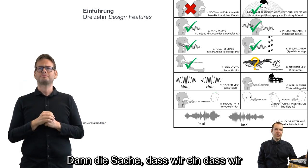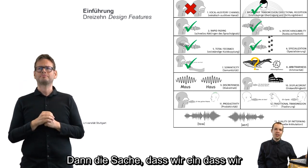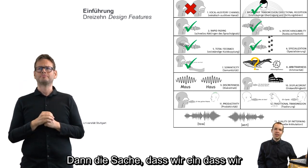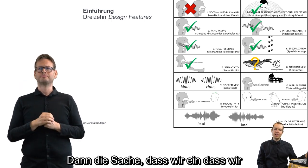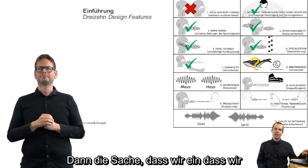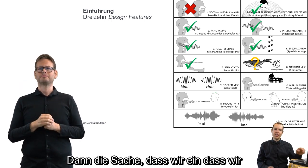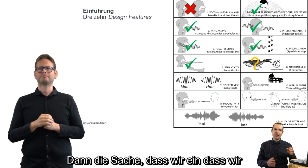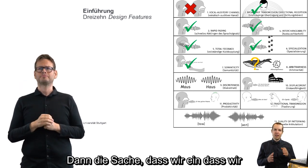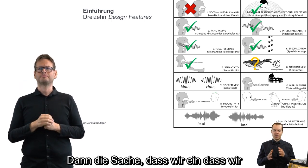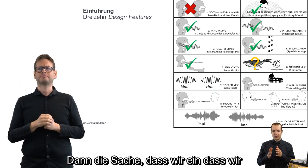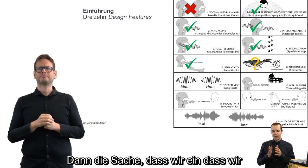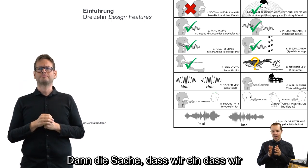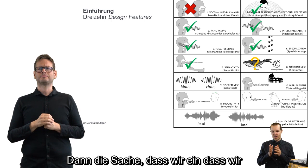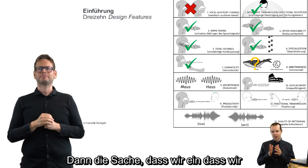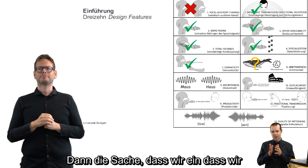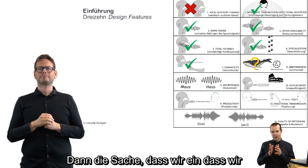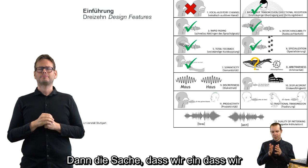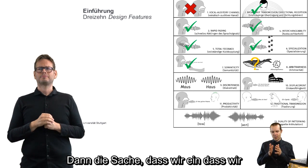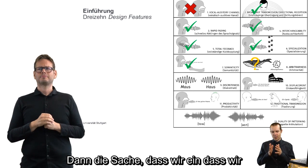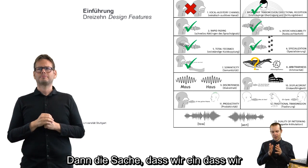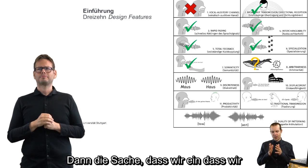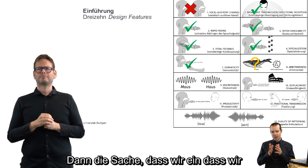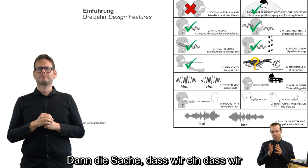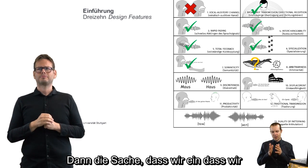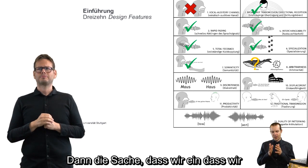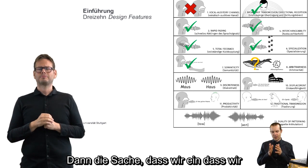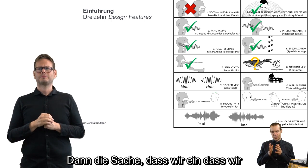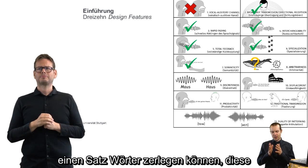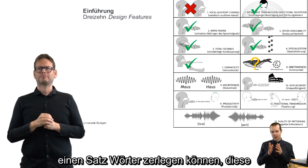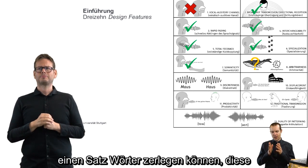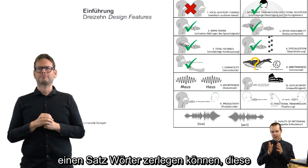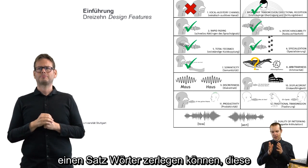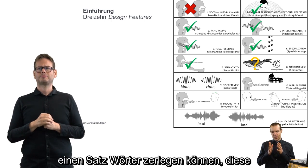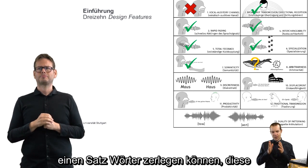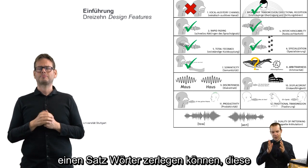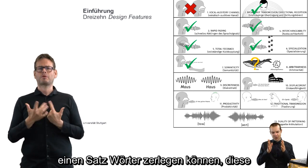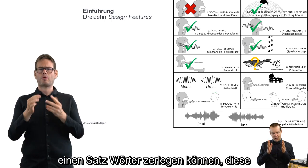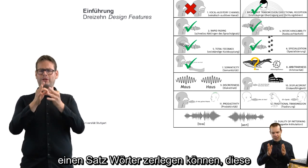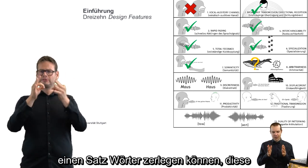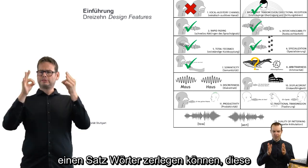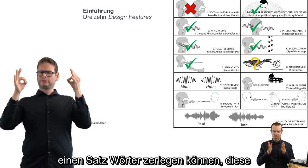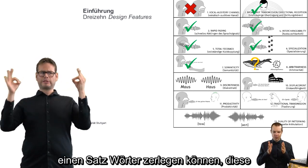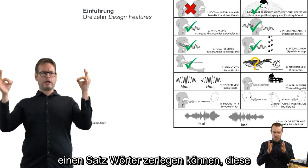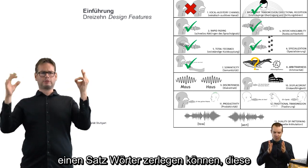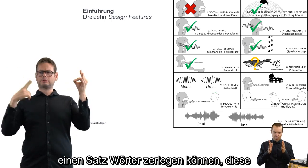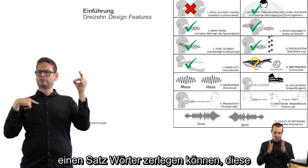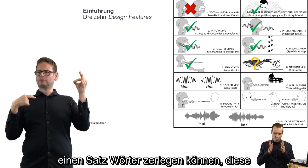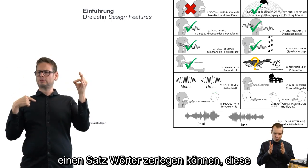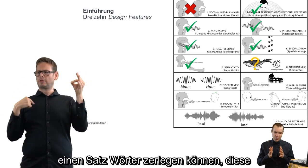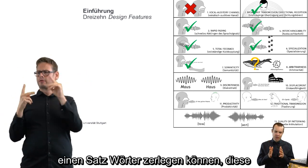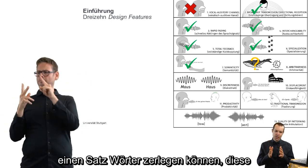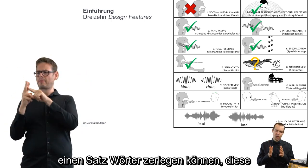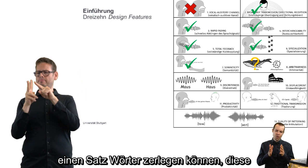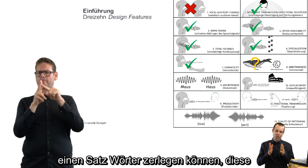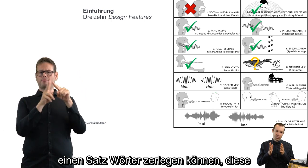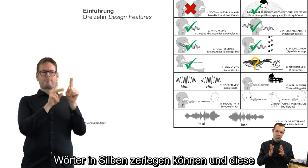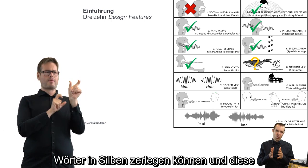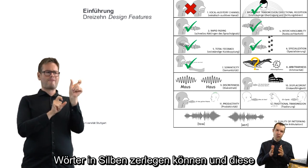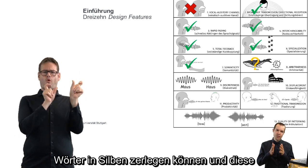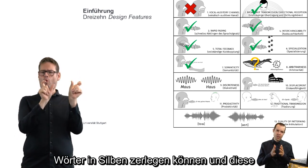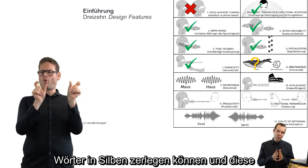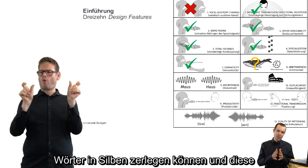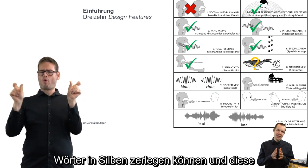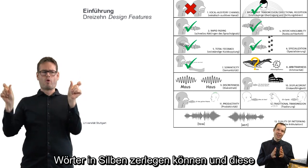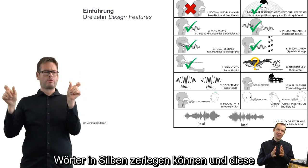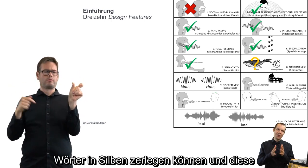Dann die Sache, dass wir einen Satz in Wörter zerlegen können, diese